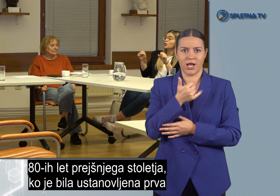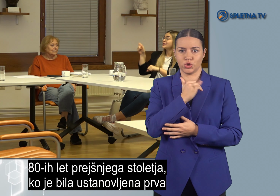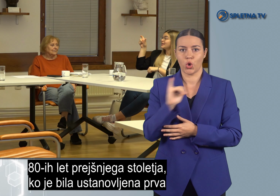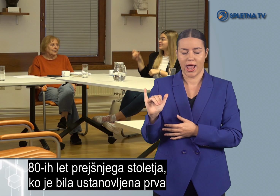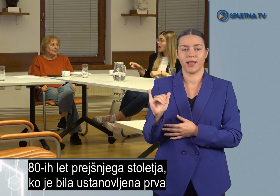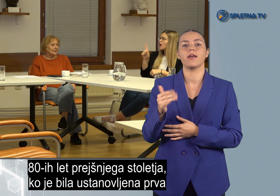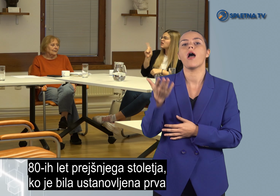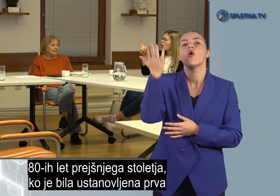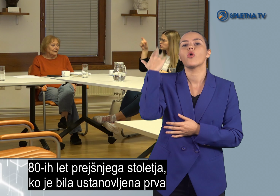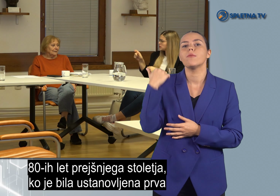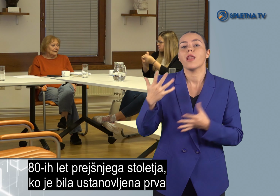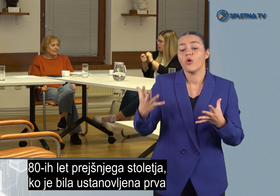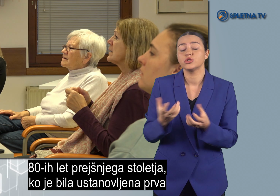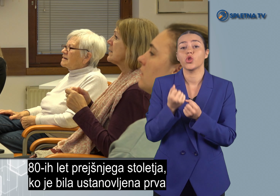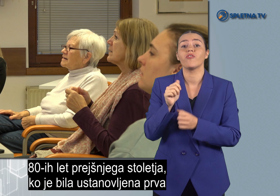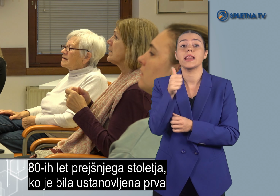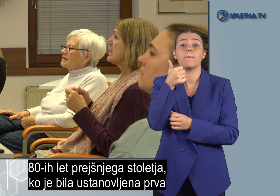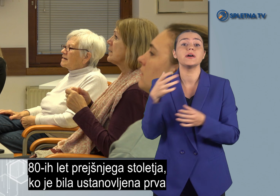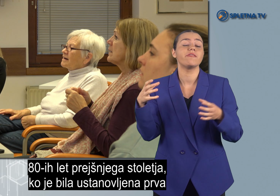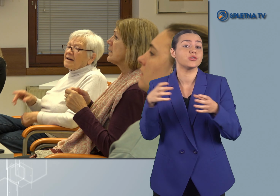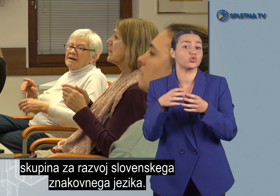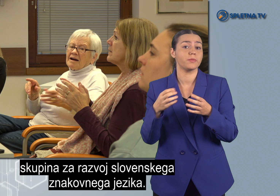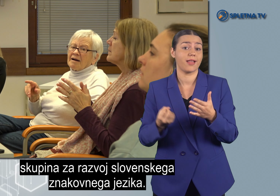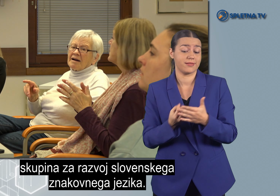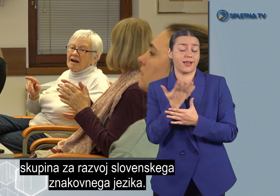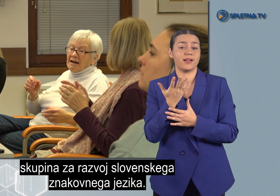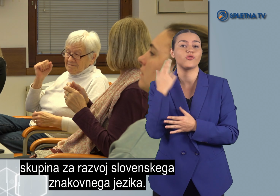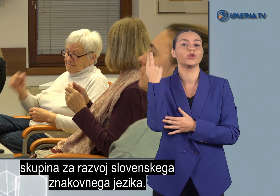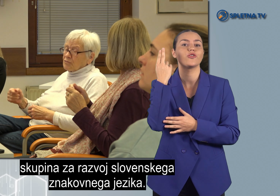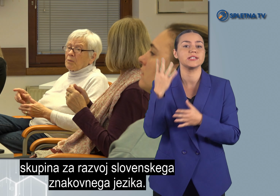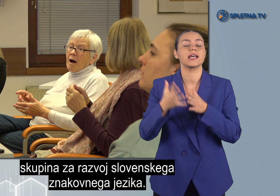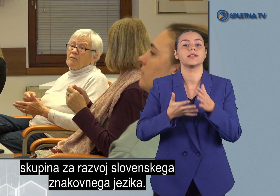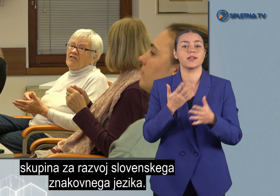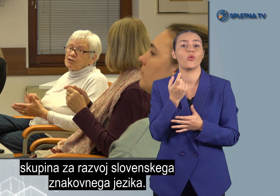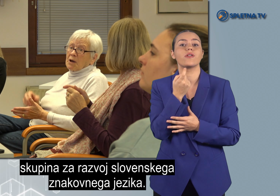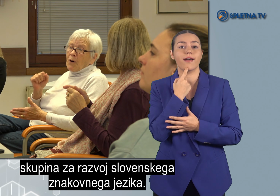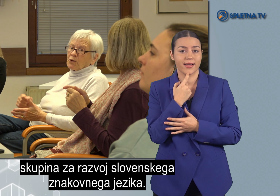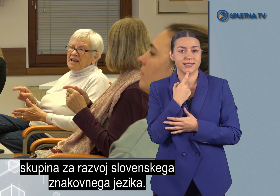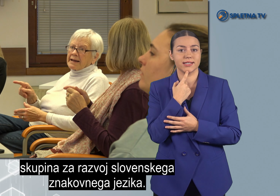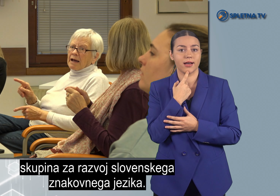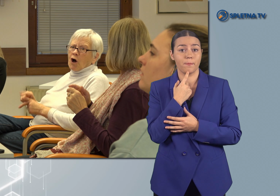ustanovljena prva skupina za razvoj slovenskega znakovnega jezika.